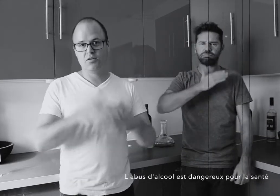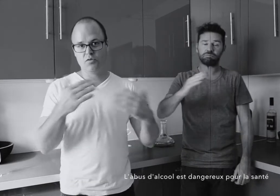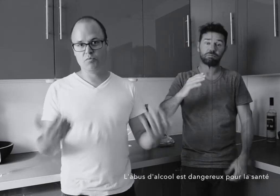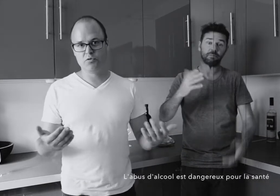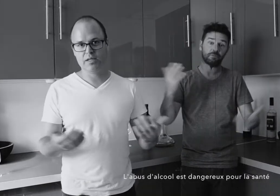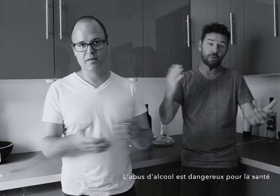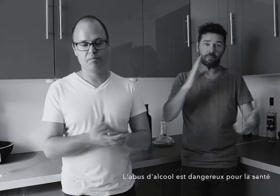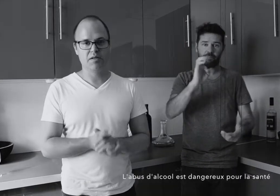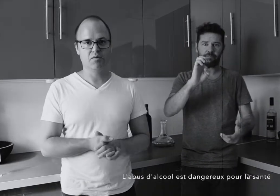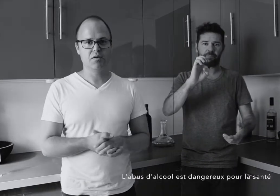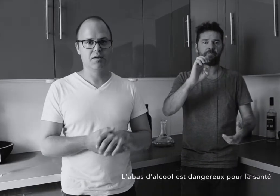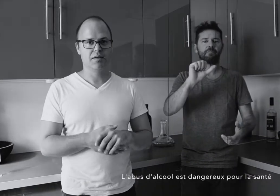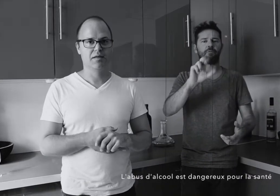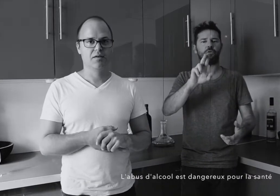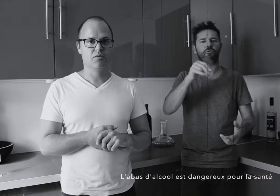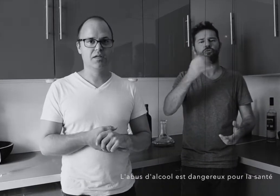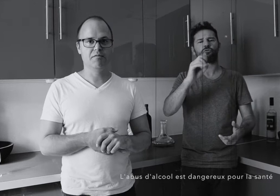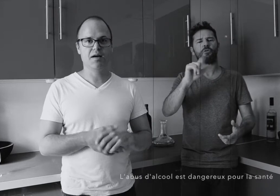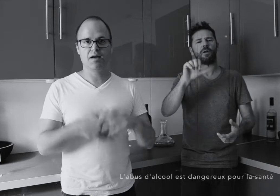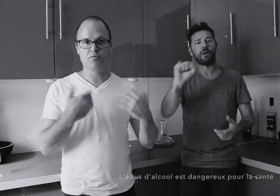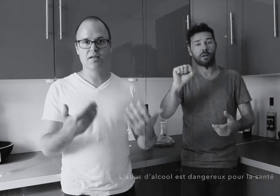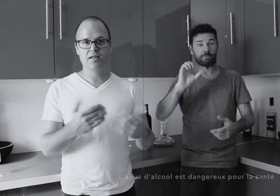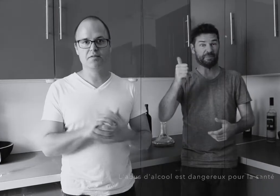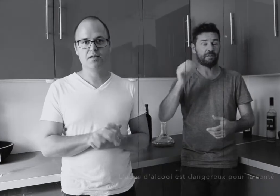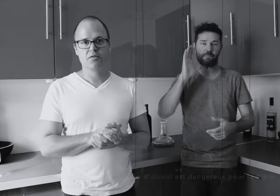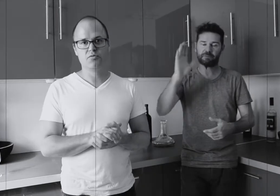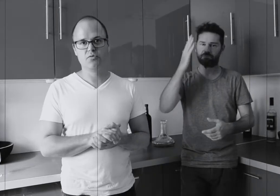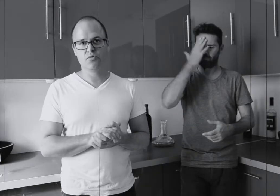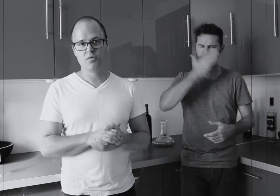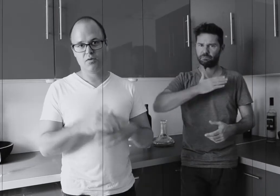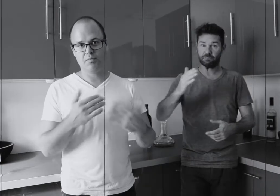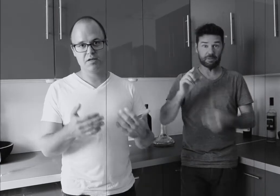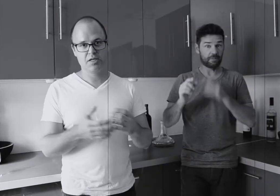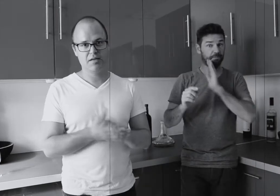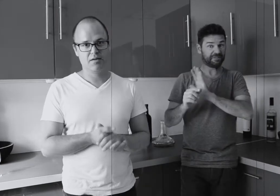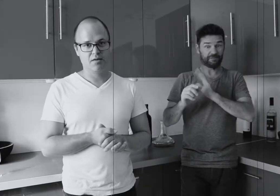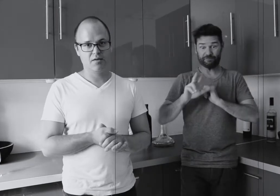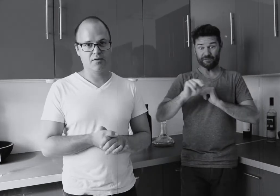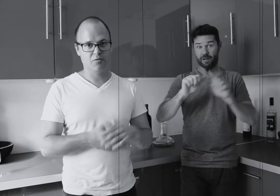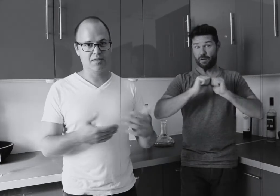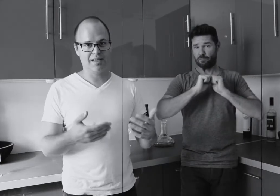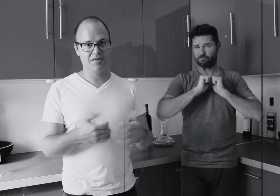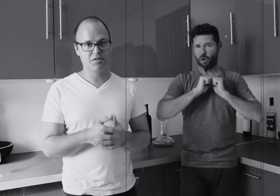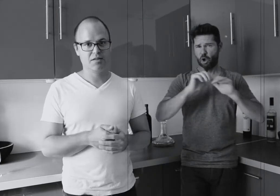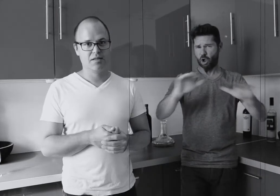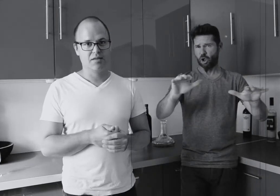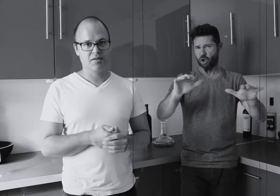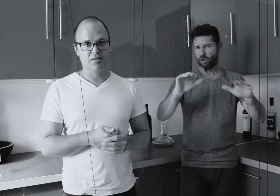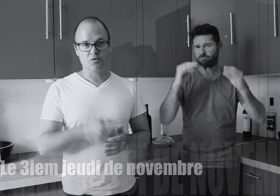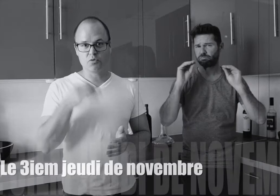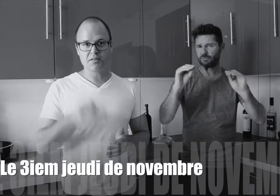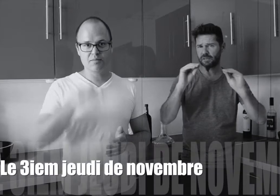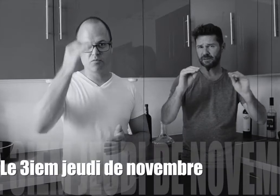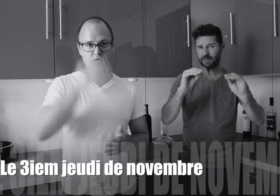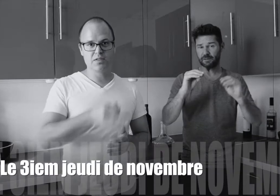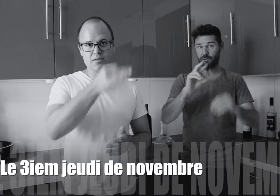c'est le Beaujolais primeur. Donc il va, lui, arriver sur les marchés, dans nos étalages,